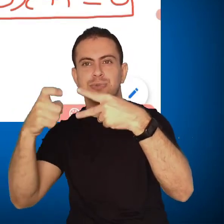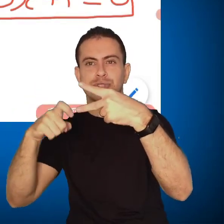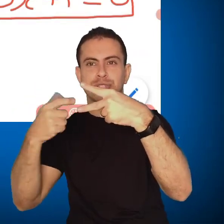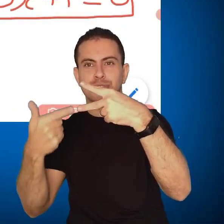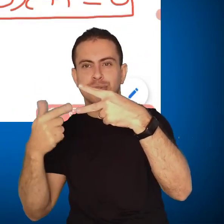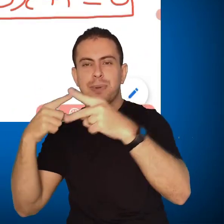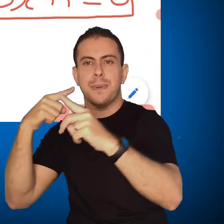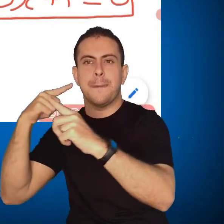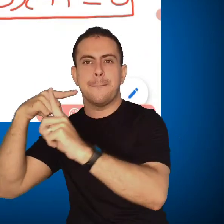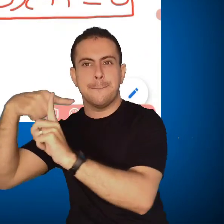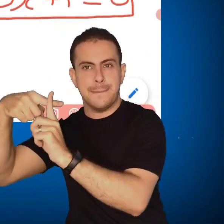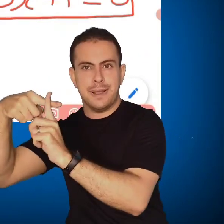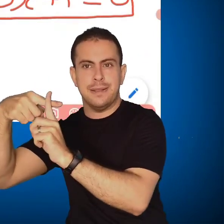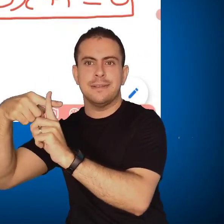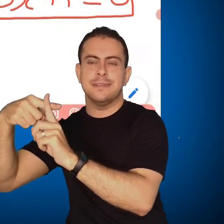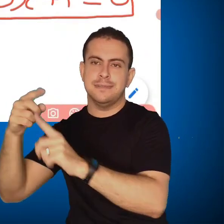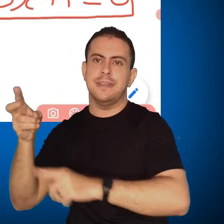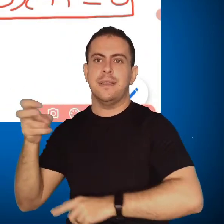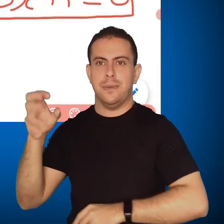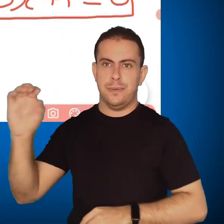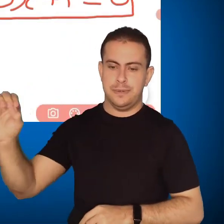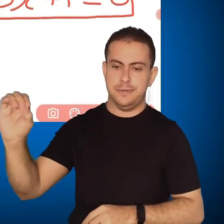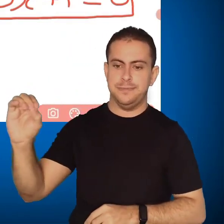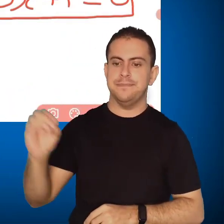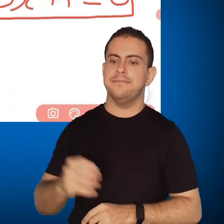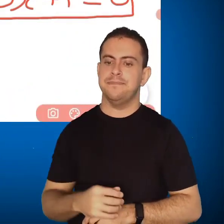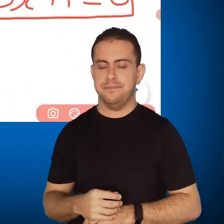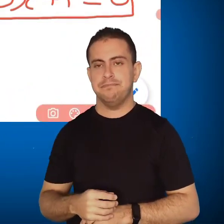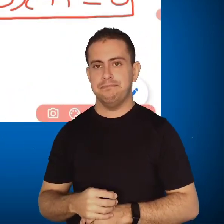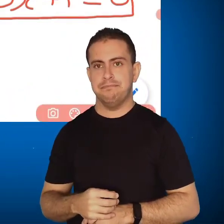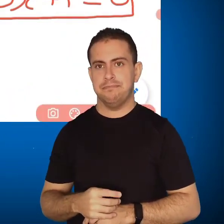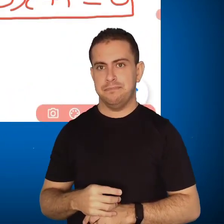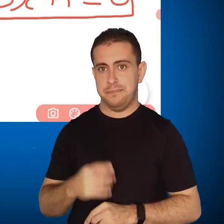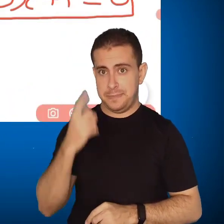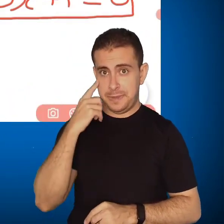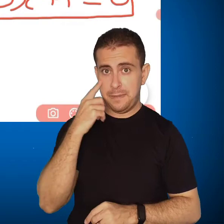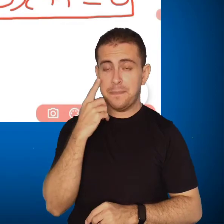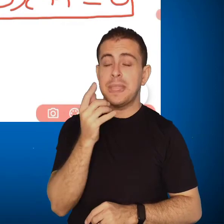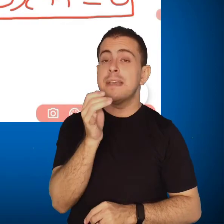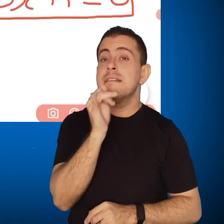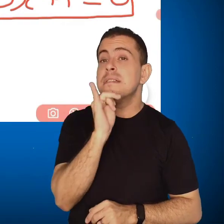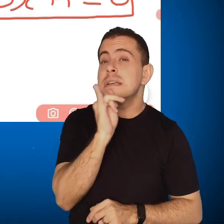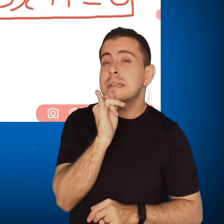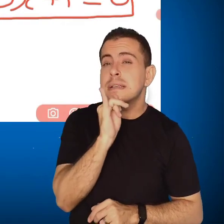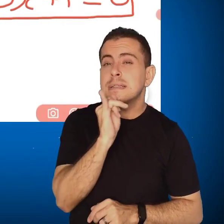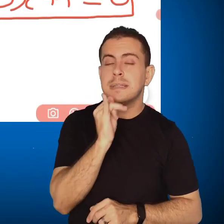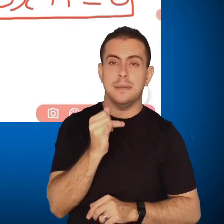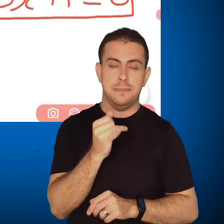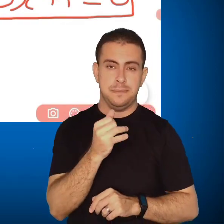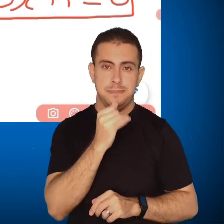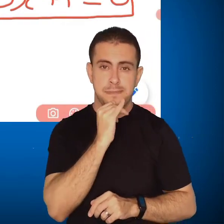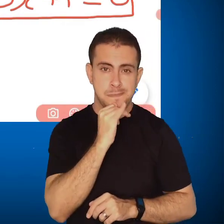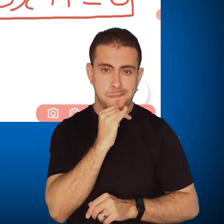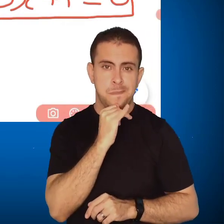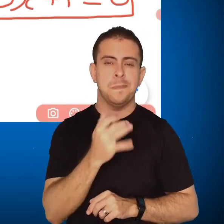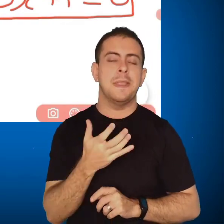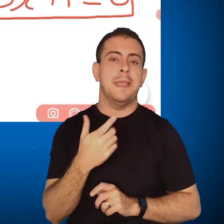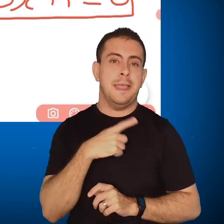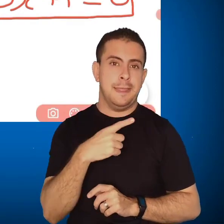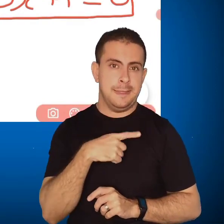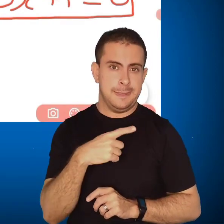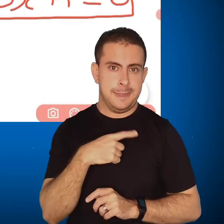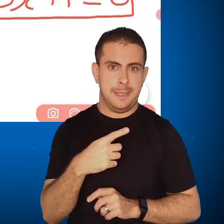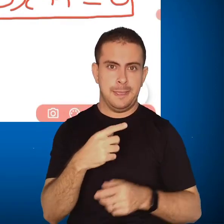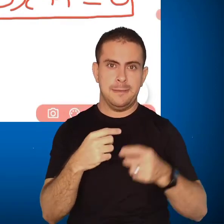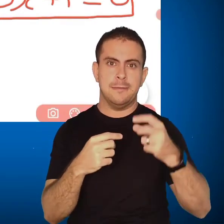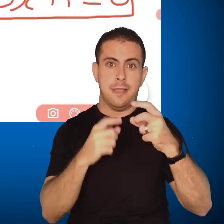coeficiente a igual a 1, onde eu escrevo a equação conhecendo a soma e o produto das raízes. Vamos supor que eu te digo que as raízes, olha, vamos supor que eu digo que uma